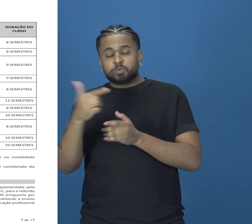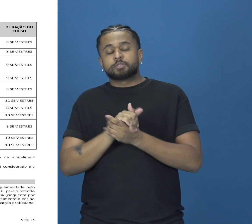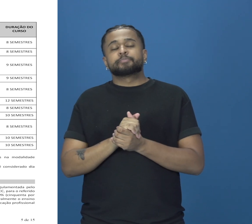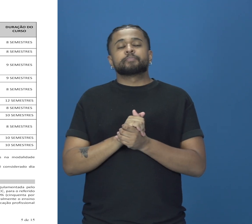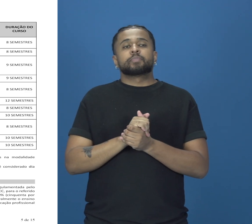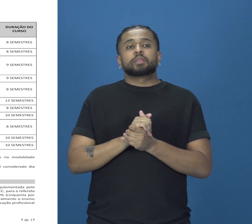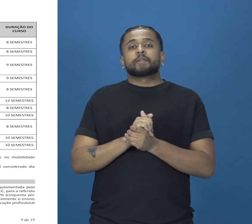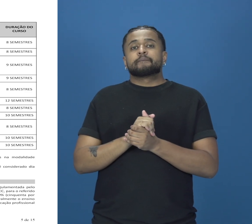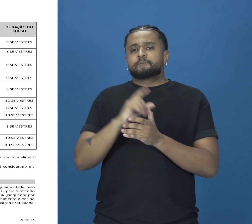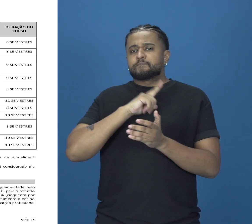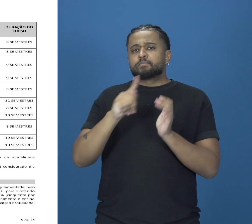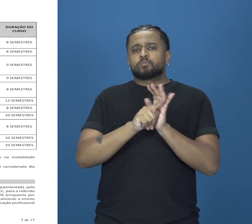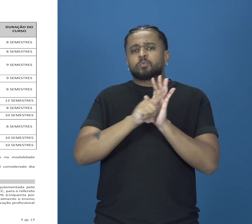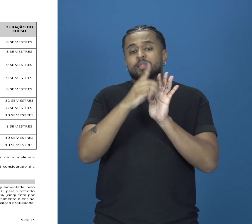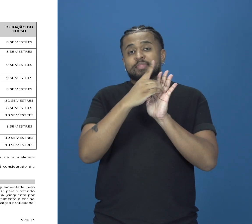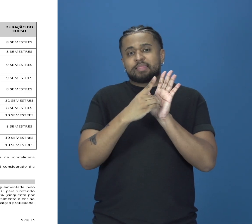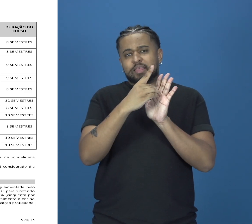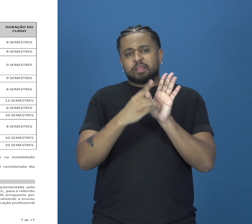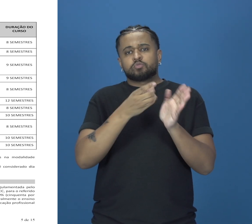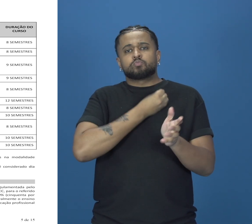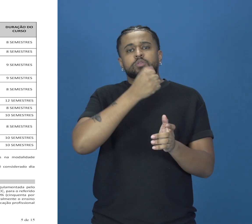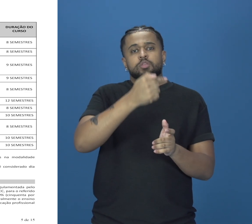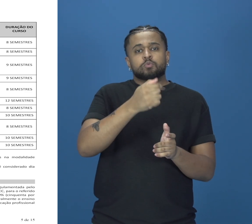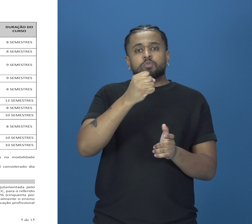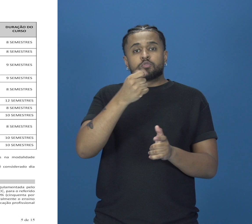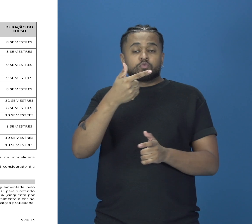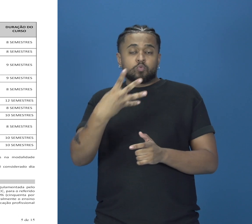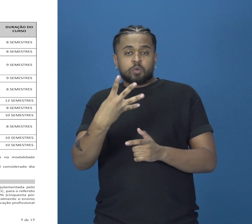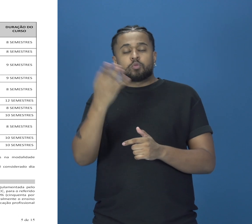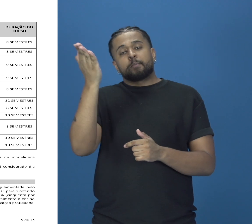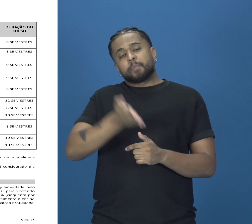12.711/2012, regulamentada pelo Decreto nº